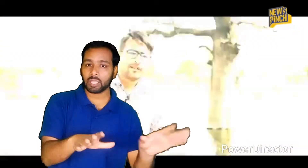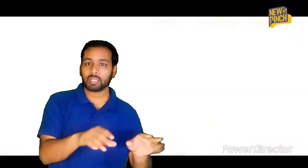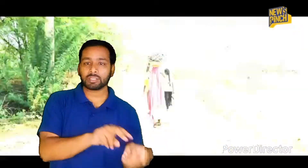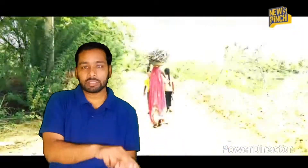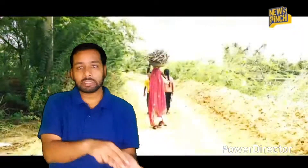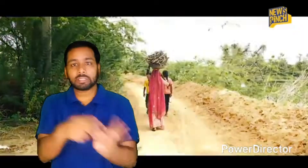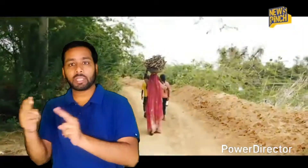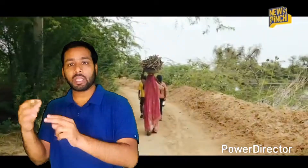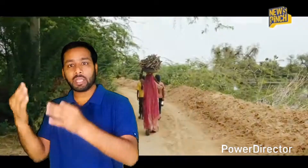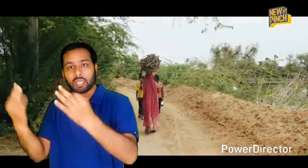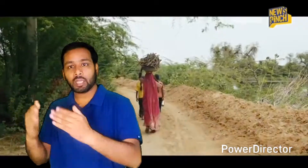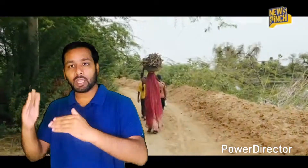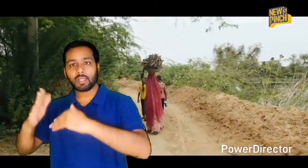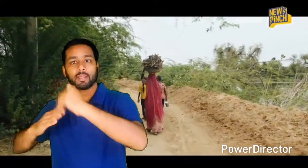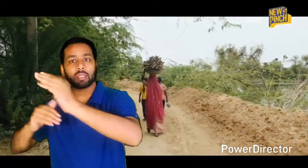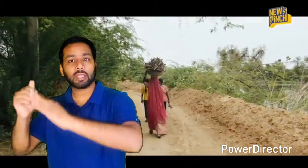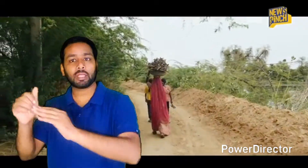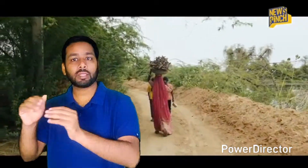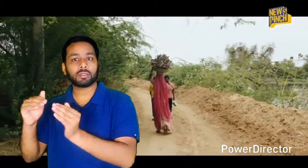लिया।